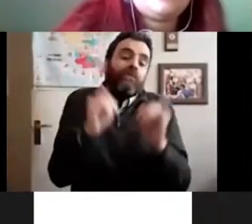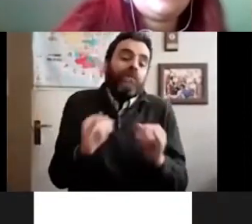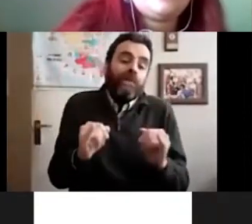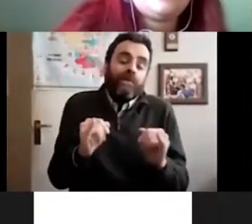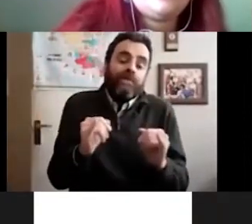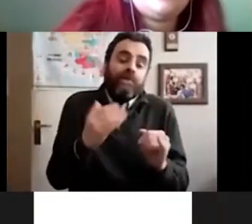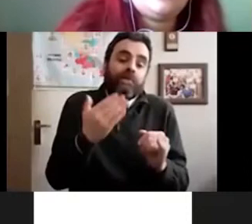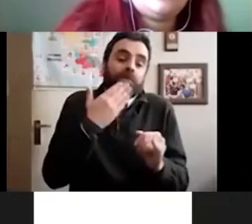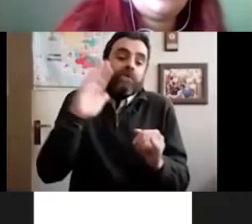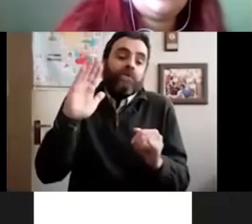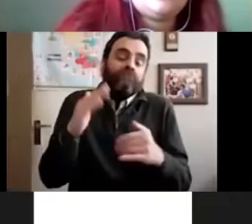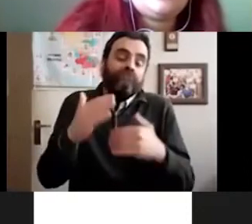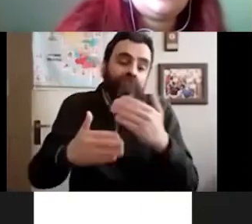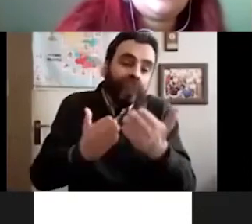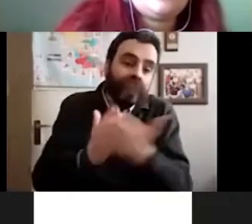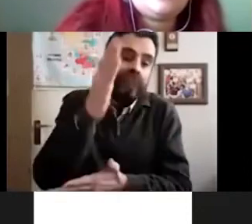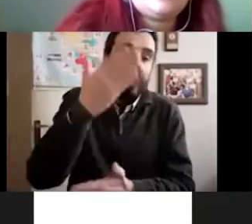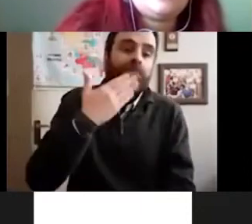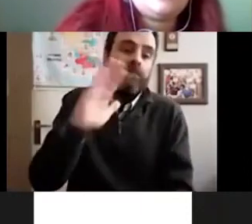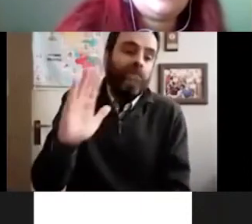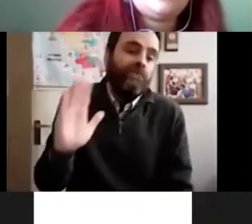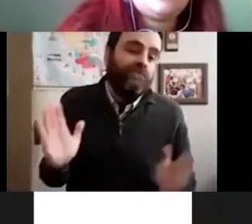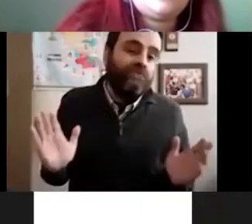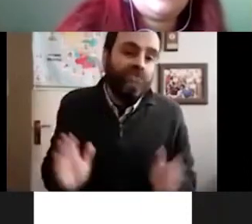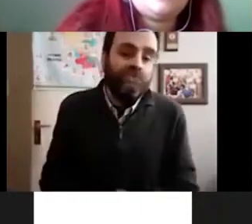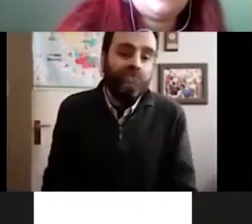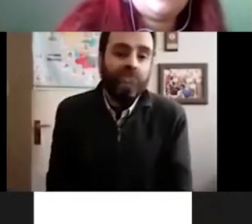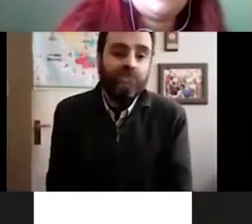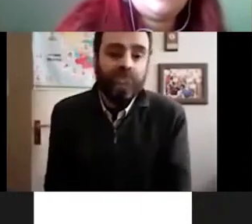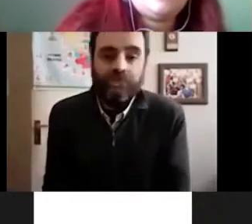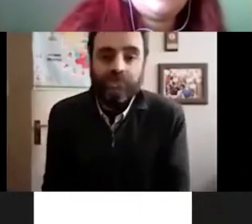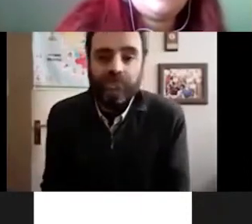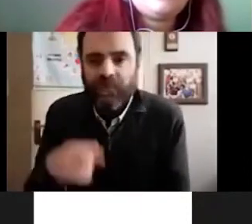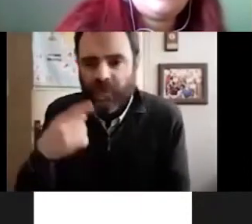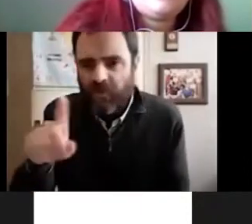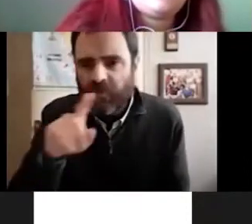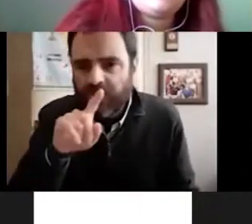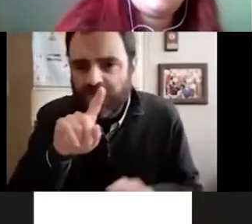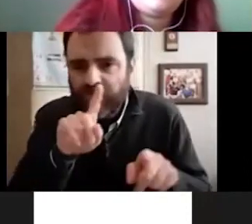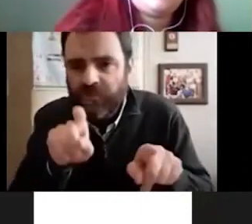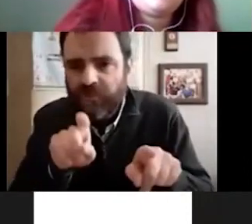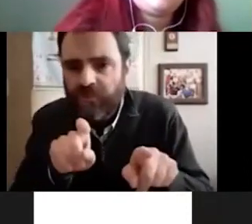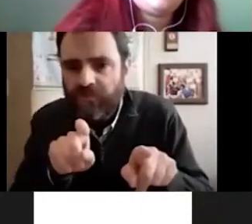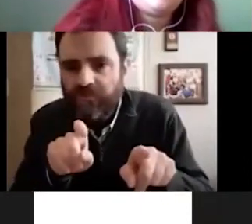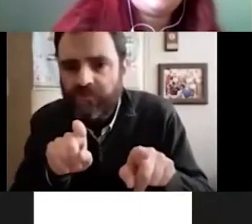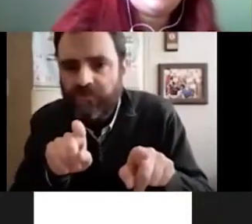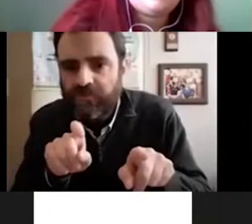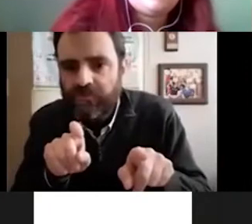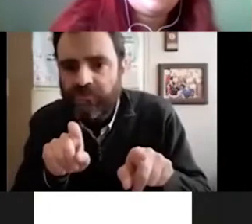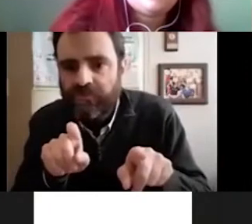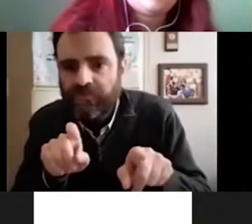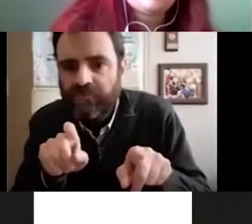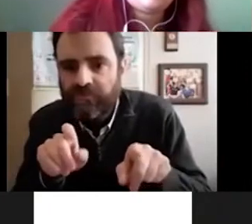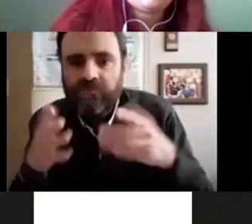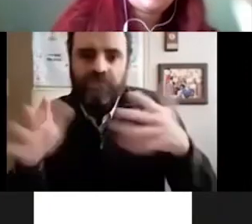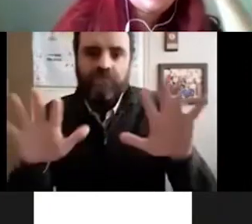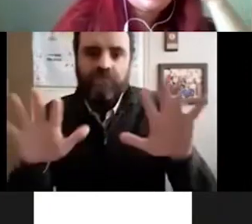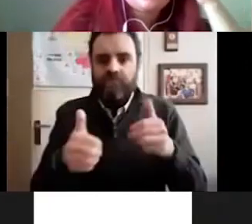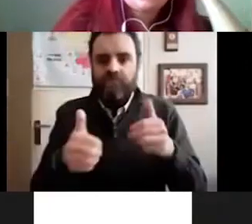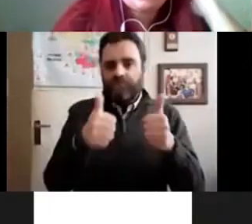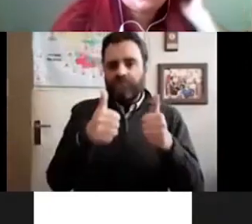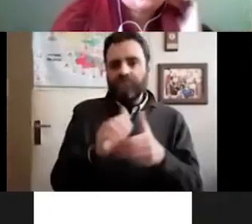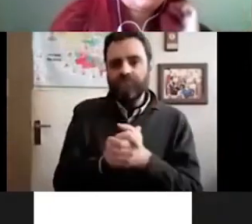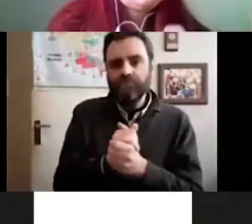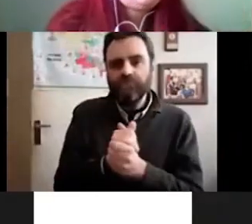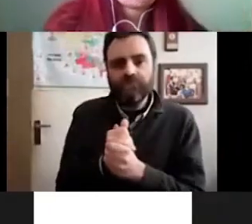vamos retomando las actividades. Está esa forma para también poder mejorar y poder avanzar. ¿Había otra pregunta,